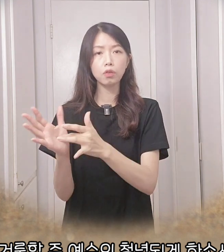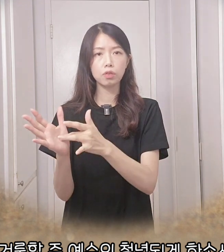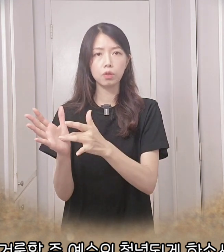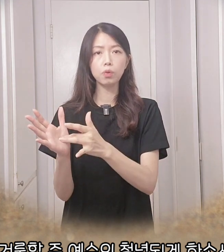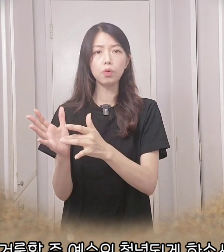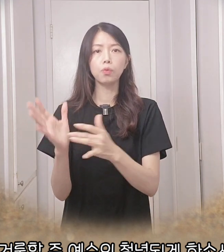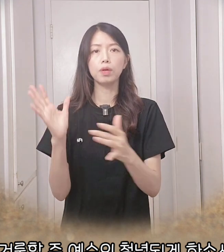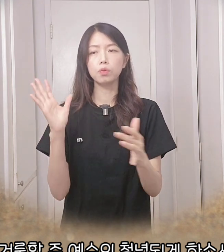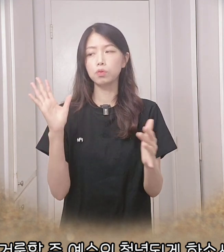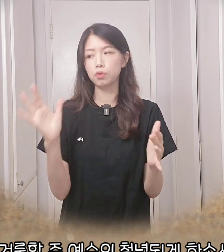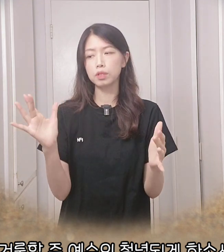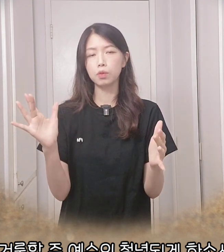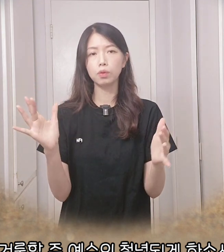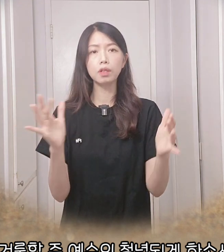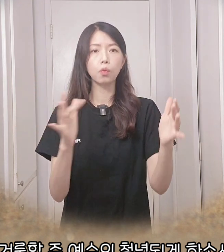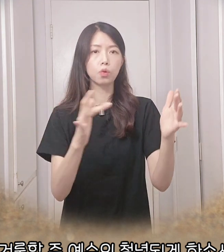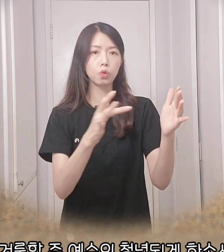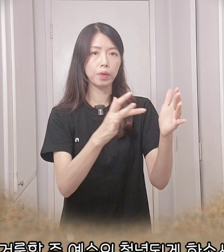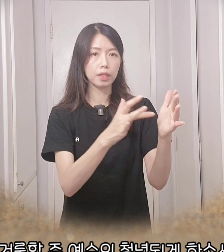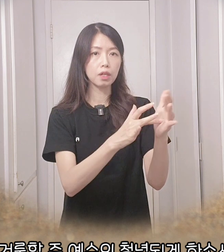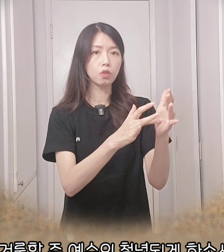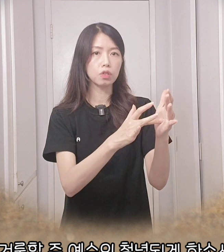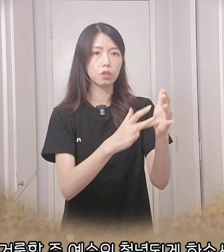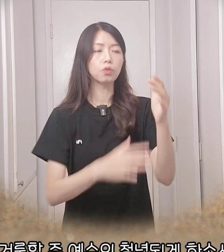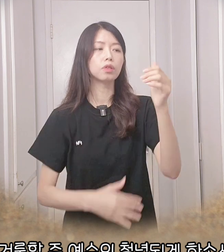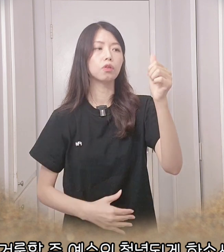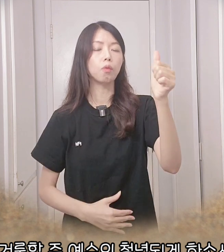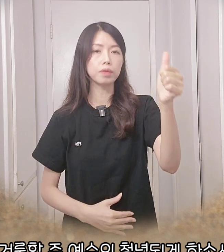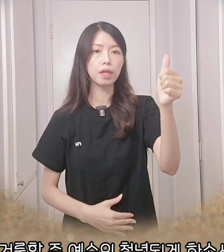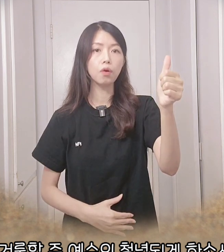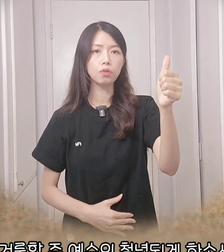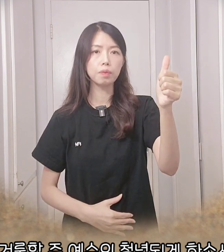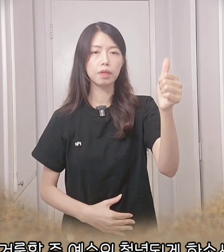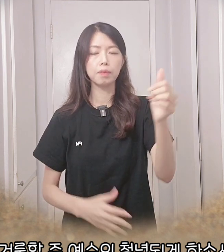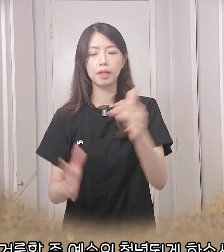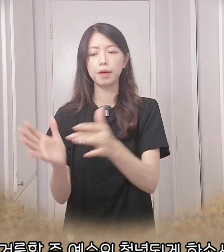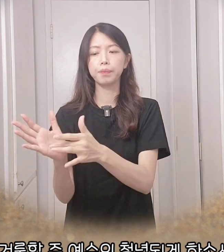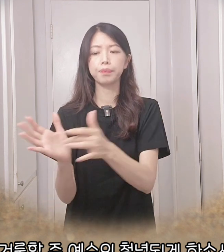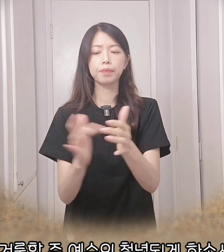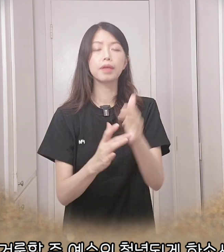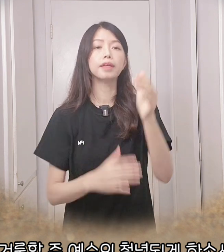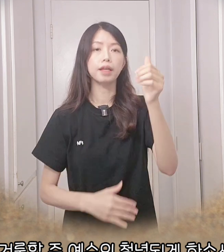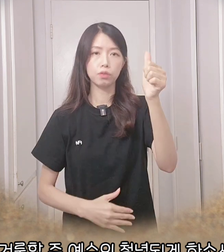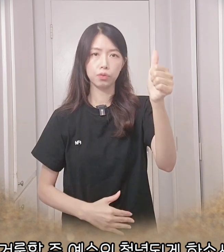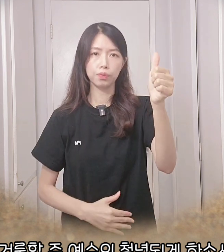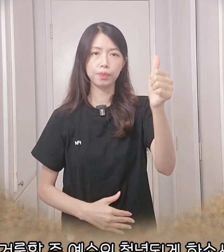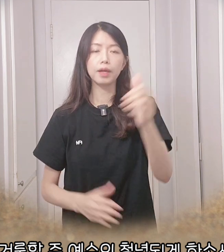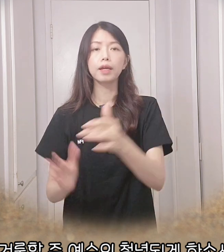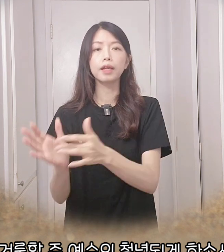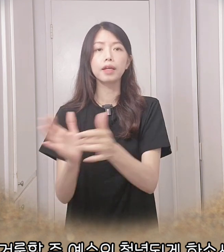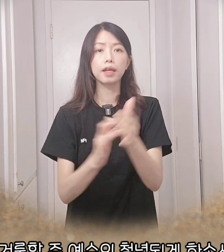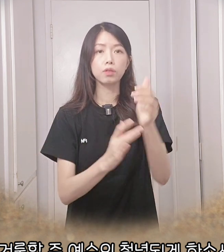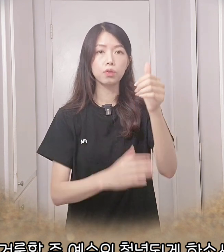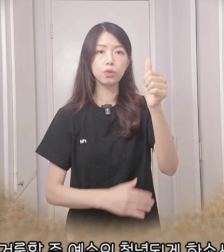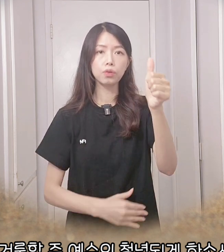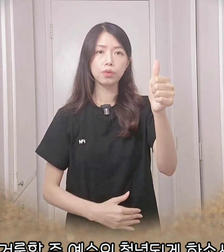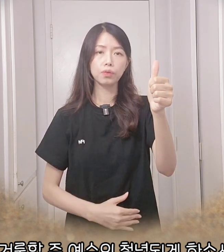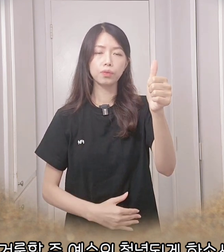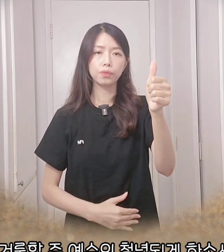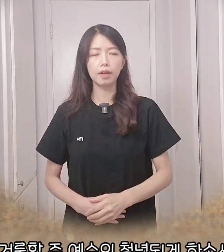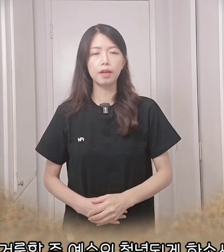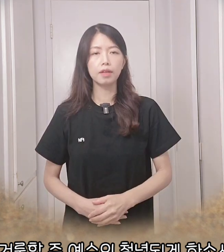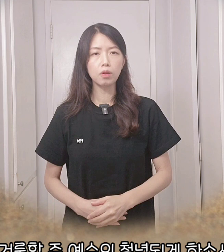왼손바닥 찍어주시고 왼손 중지로는 오른손바닥 찍어주시고 그리고 엄지 세워주시면 됩니다. 예수,